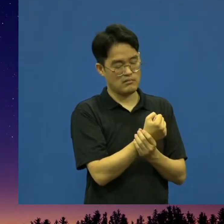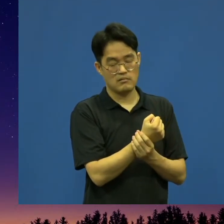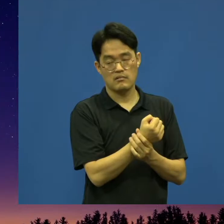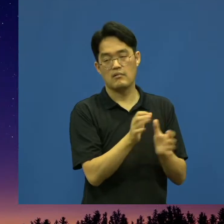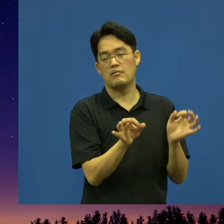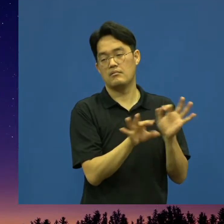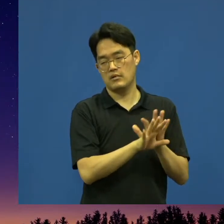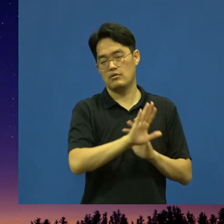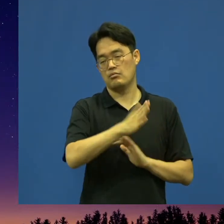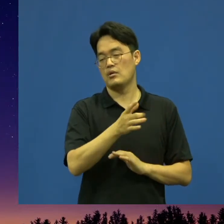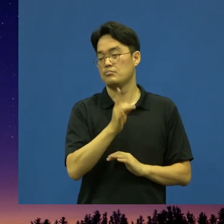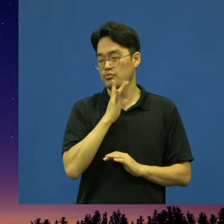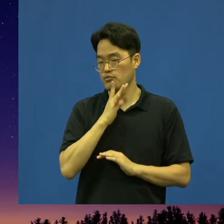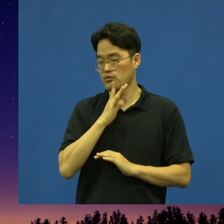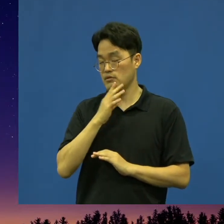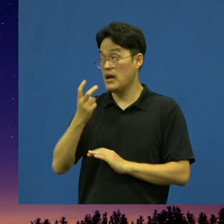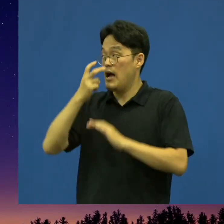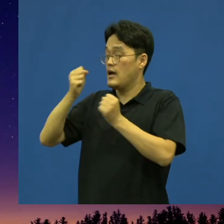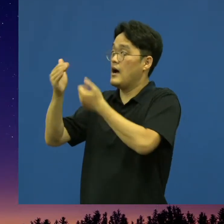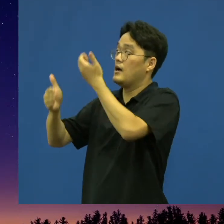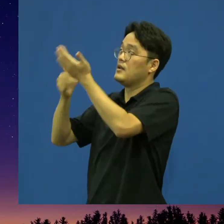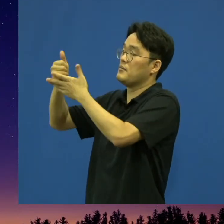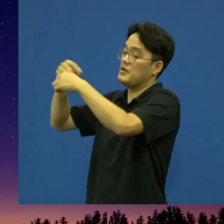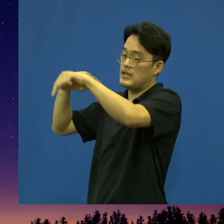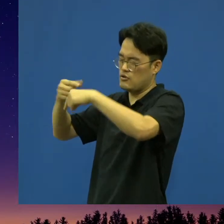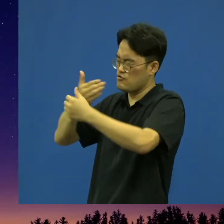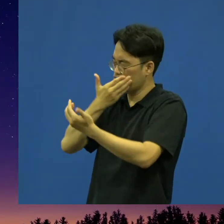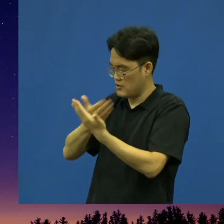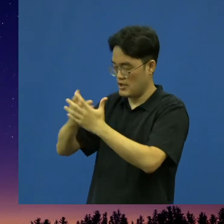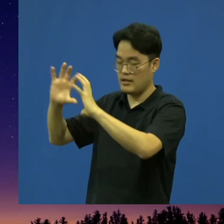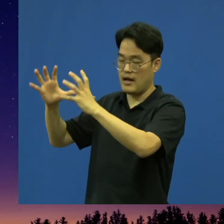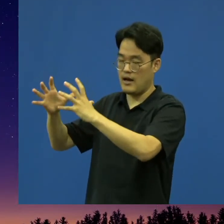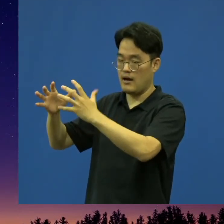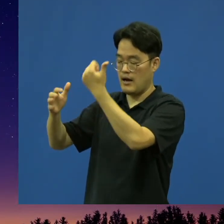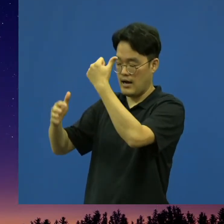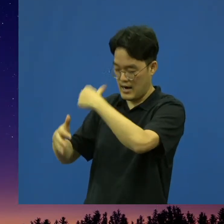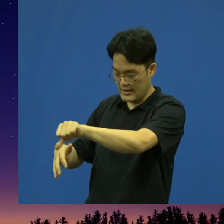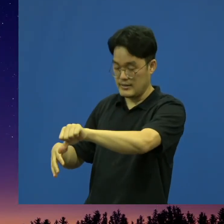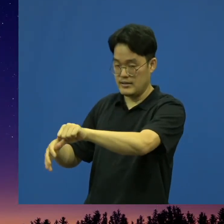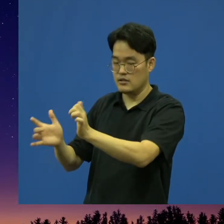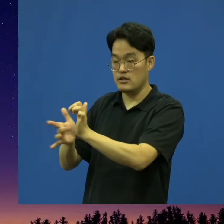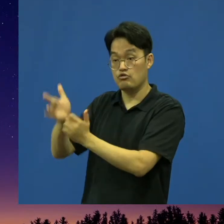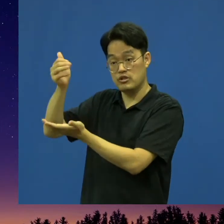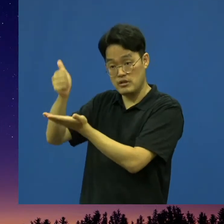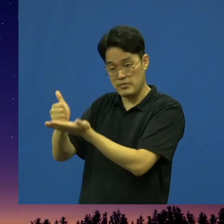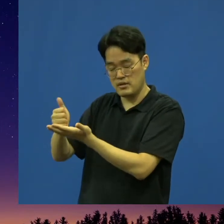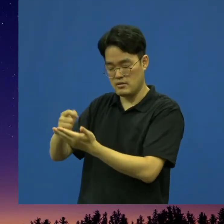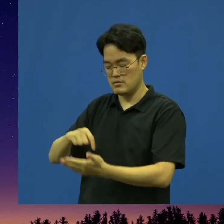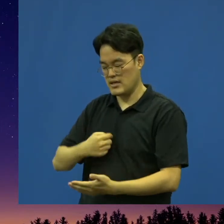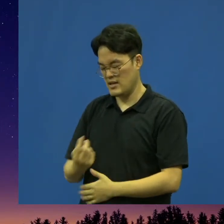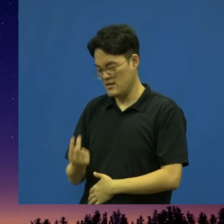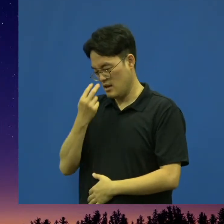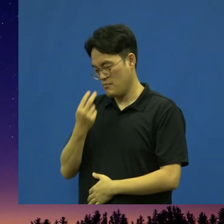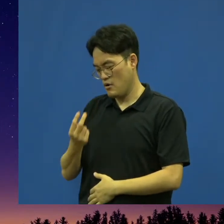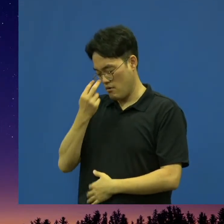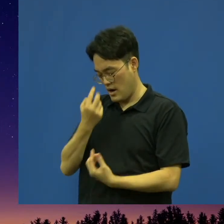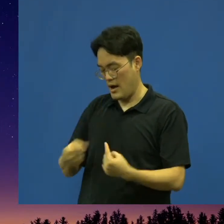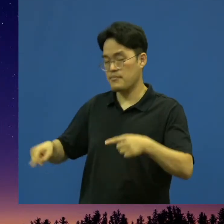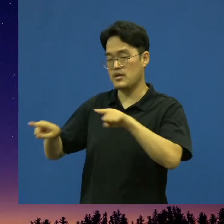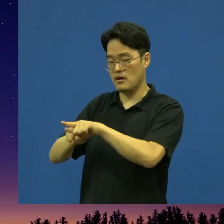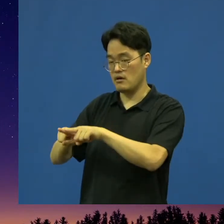살아계신 우리 하나님이 다스리는 그 귀한 나라, 아들 하나님이 당신의 생명과 함께 우리에게